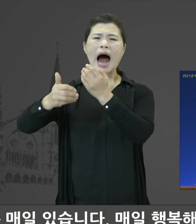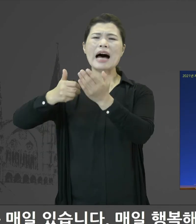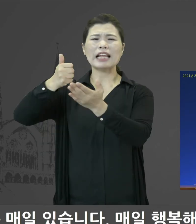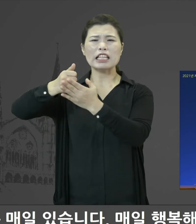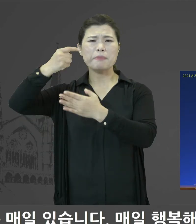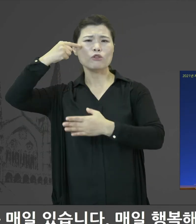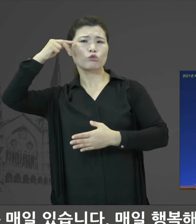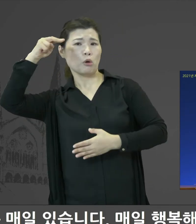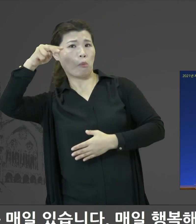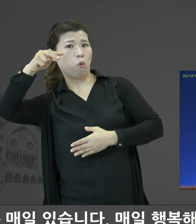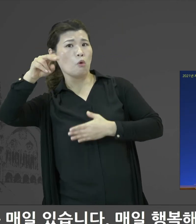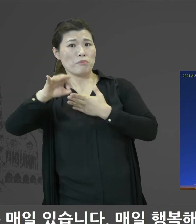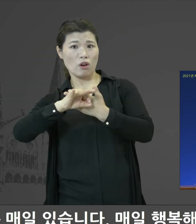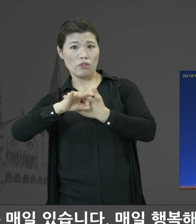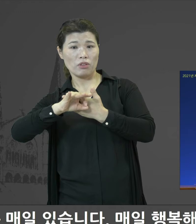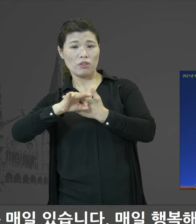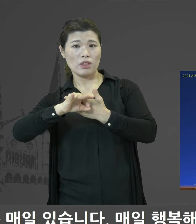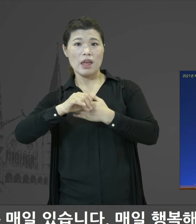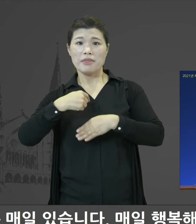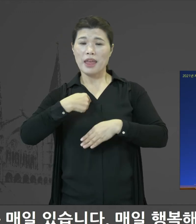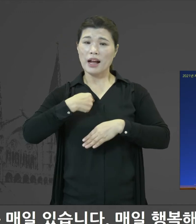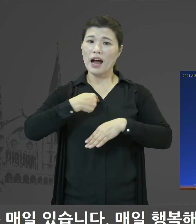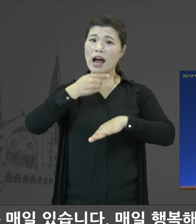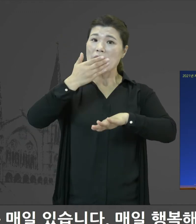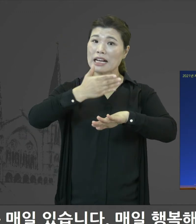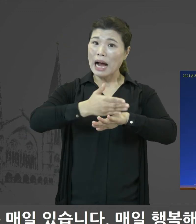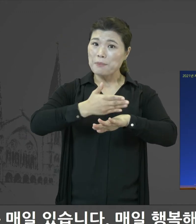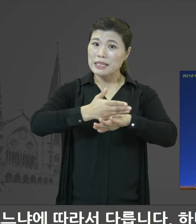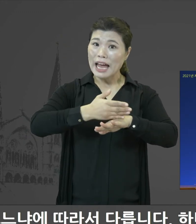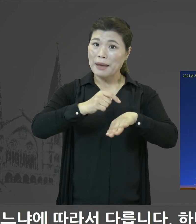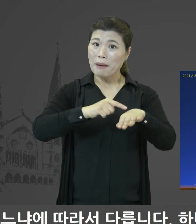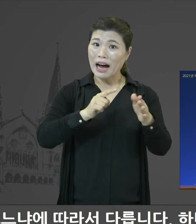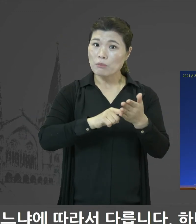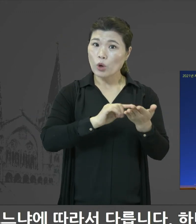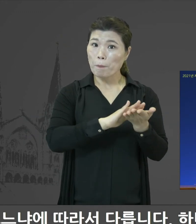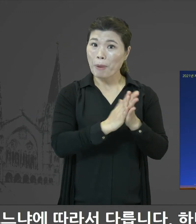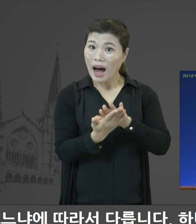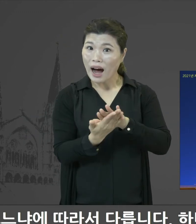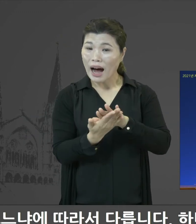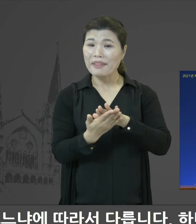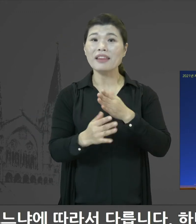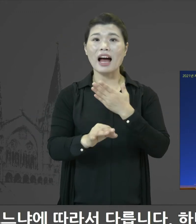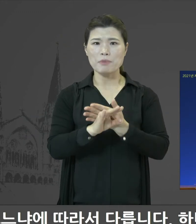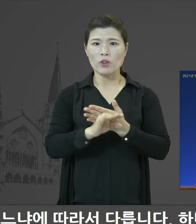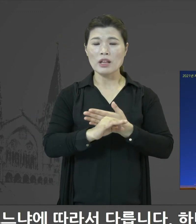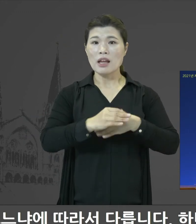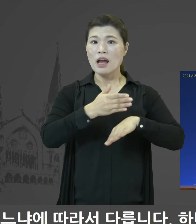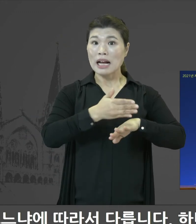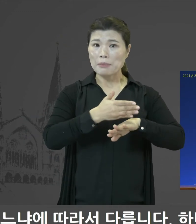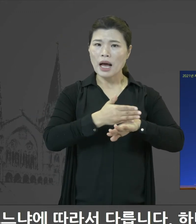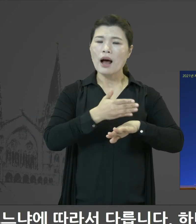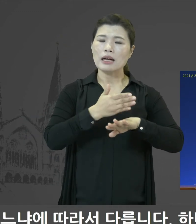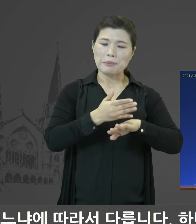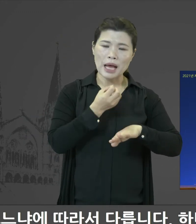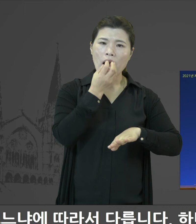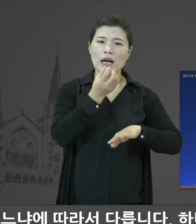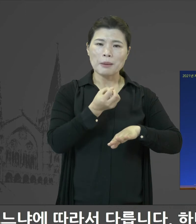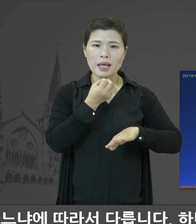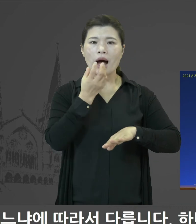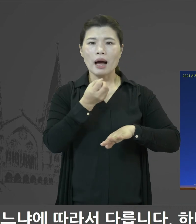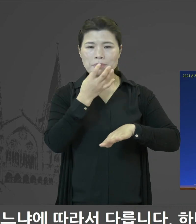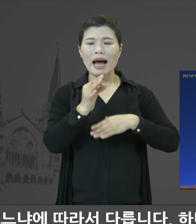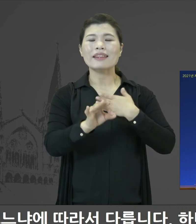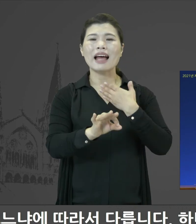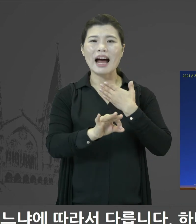되면, 내가 감사의 마음으로 내 시각이 바뀌게 되면 감사할 만한 일이 매일 있고, 그 감사로